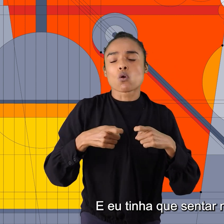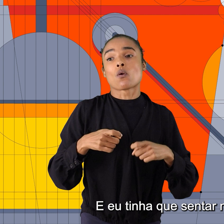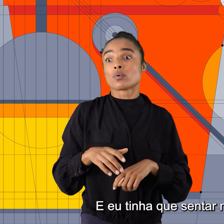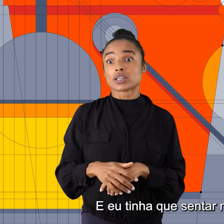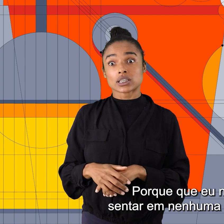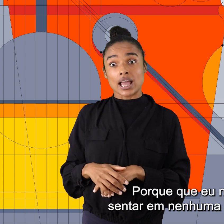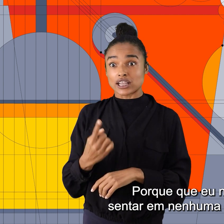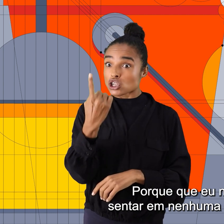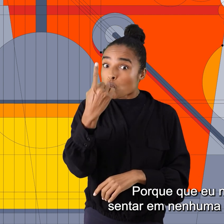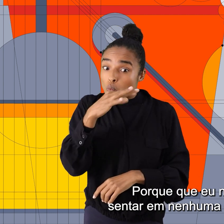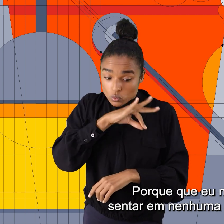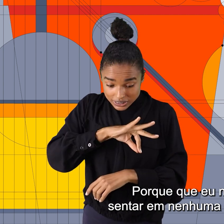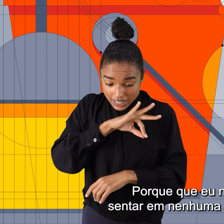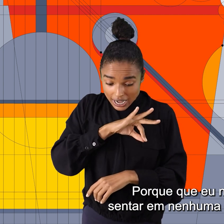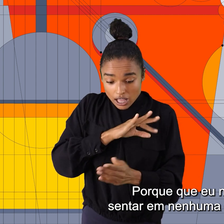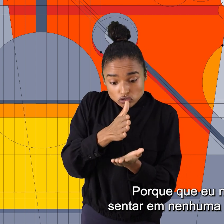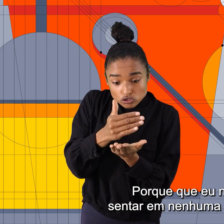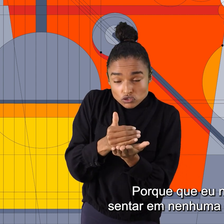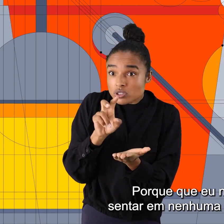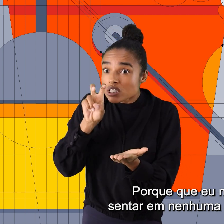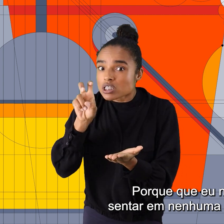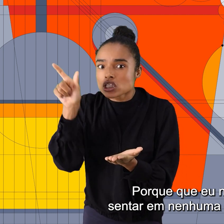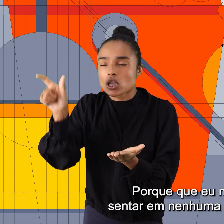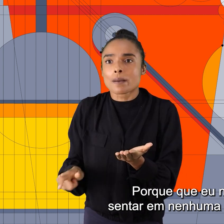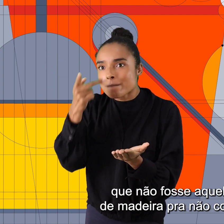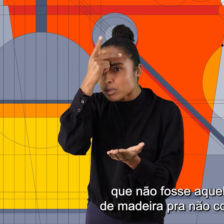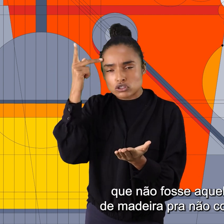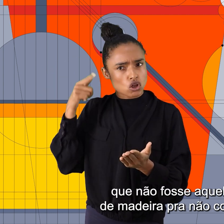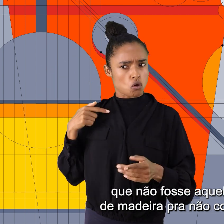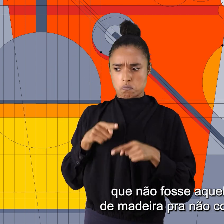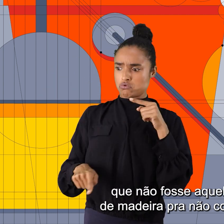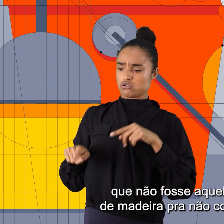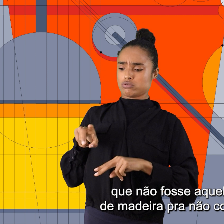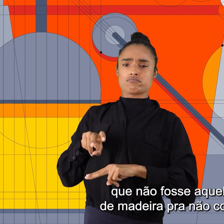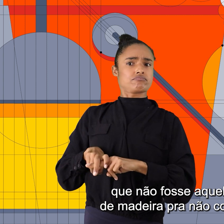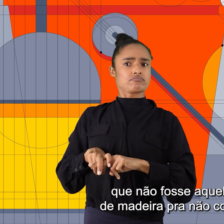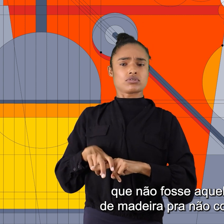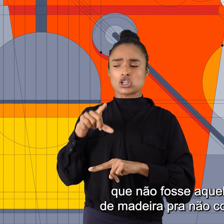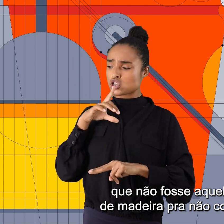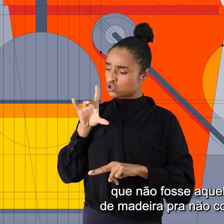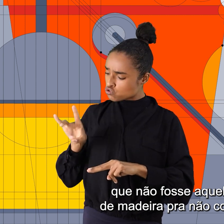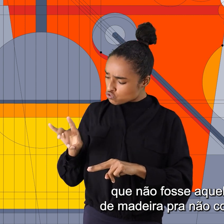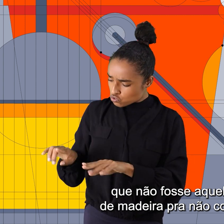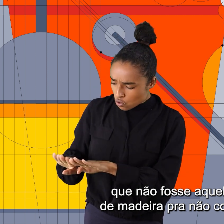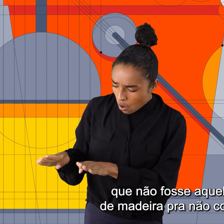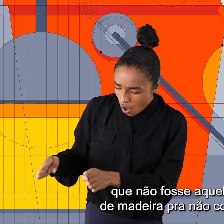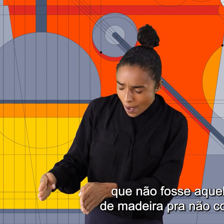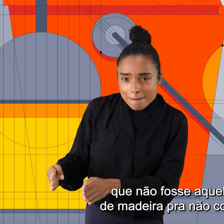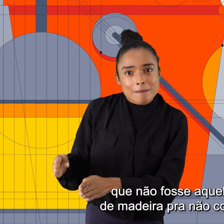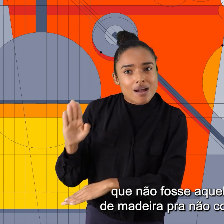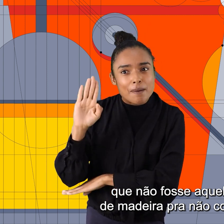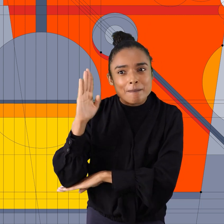sentar num banquinho porque eu não podia sentar em nenhuma outra cadeira que não fosse aquele banquinho de madeira para não